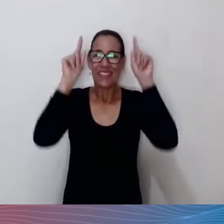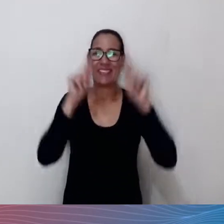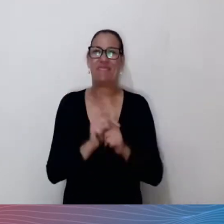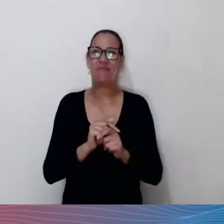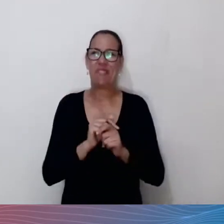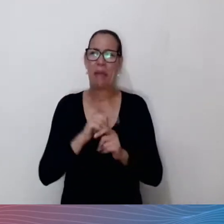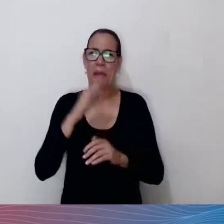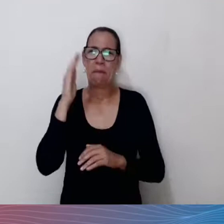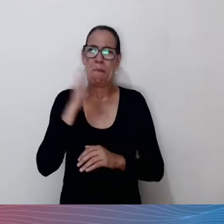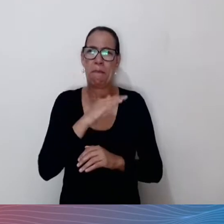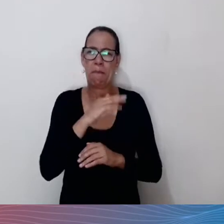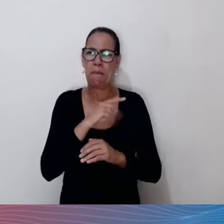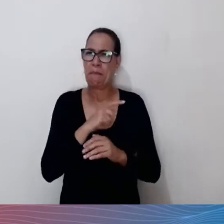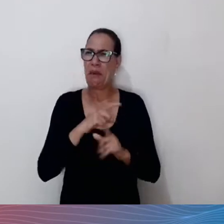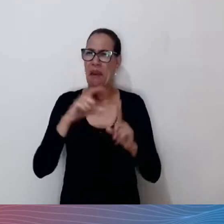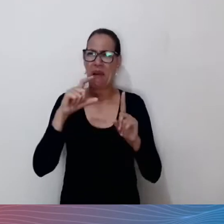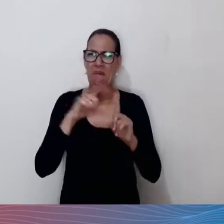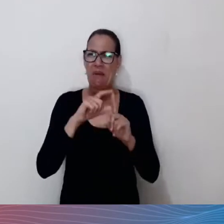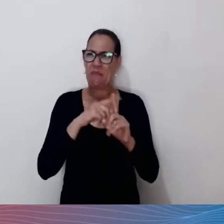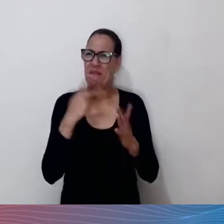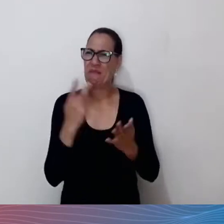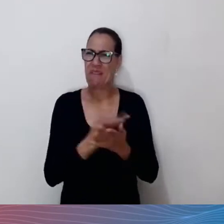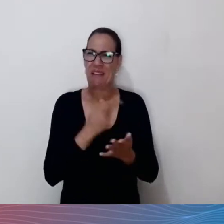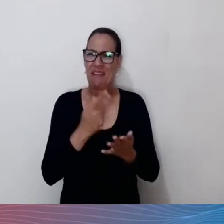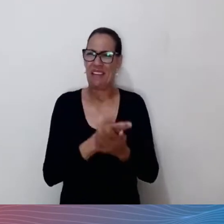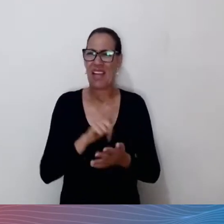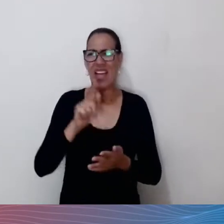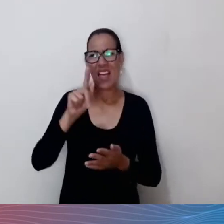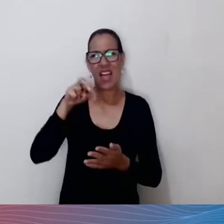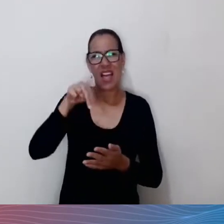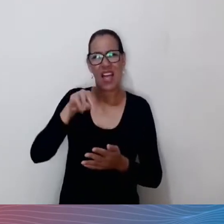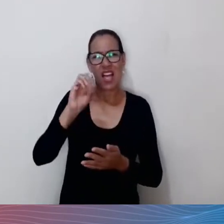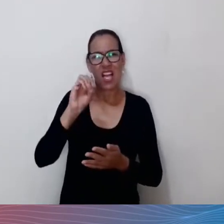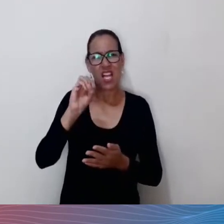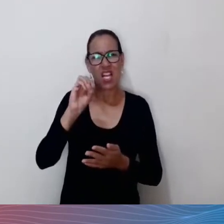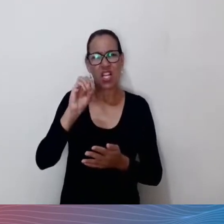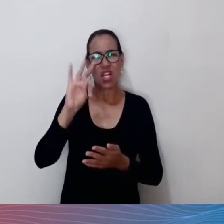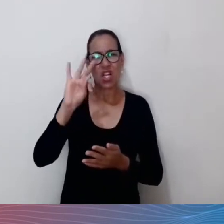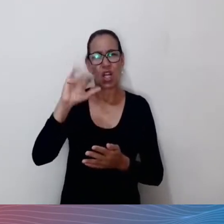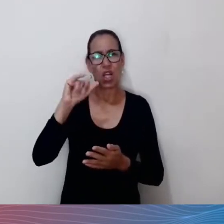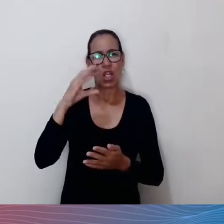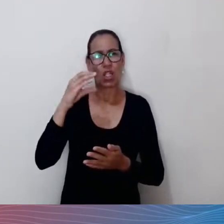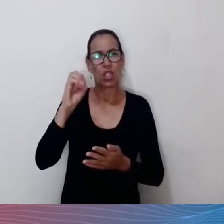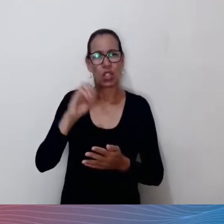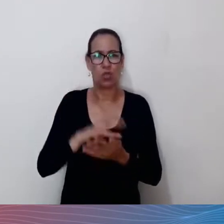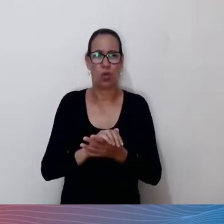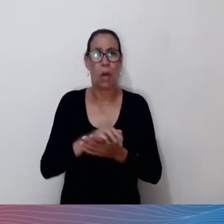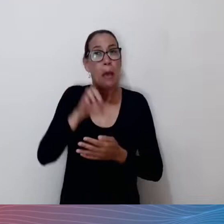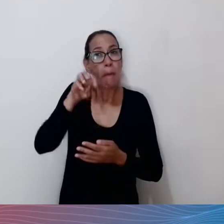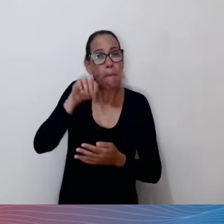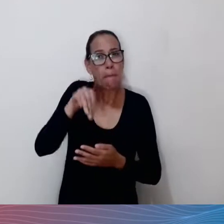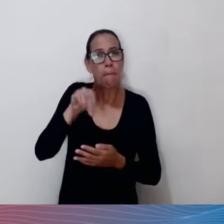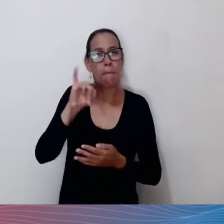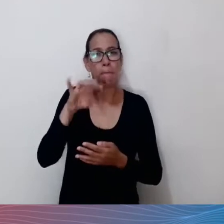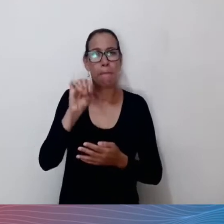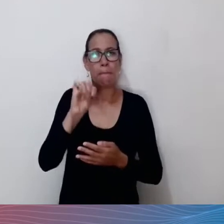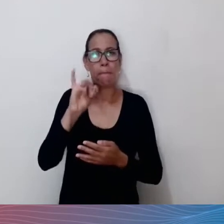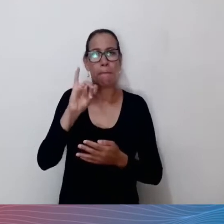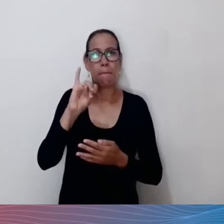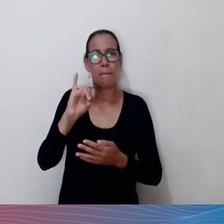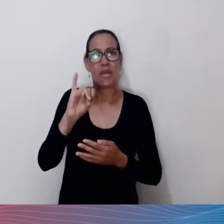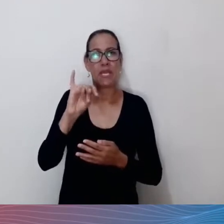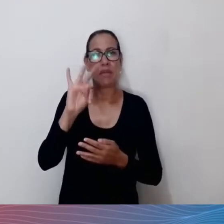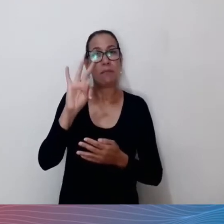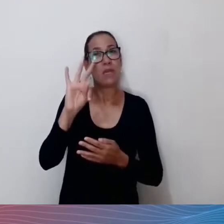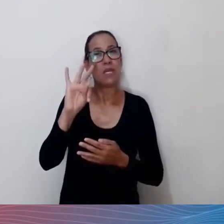também havia outro grupo que tentava introduzir a linha mística na igreja, né? E a tendência para heresia mais